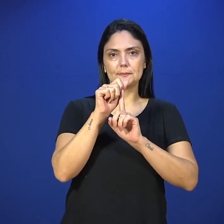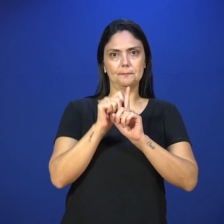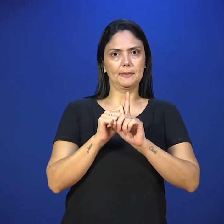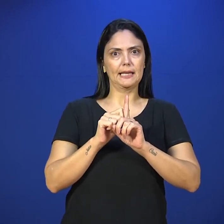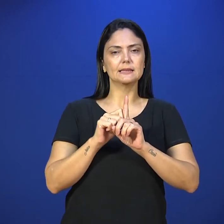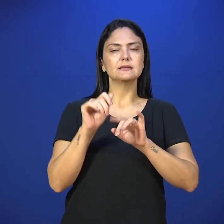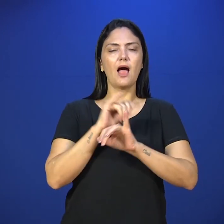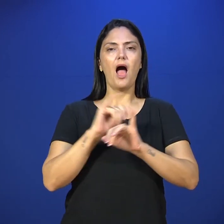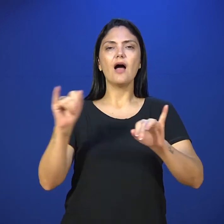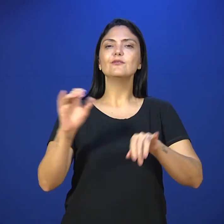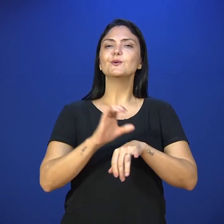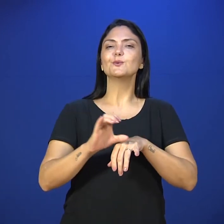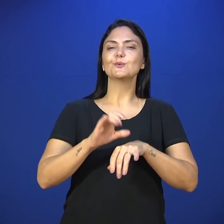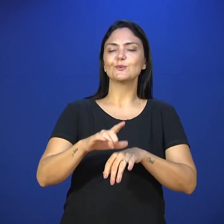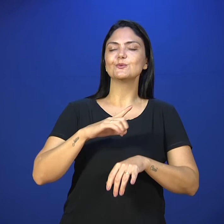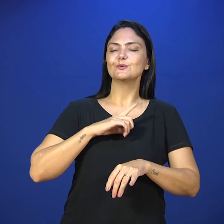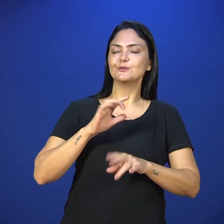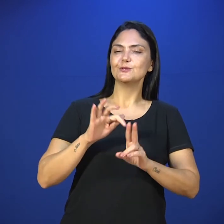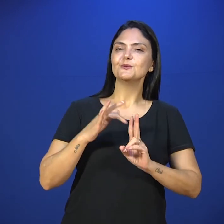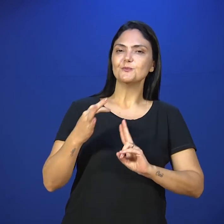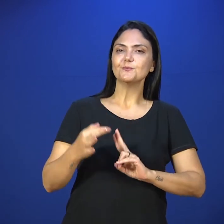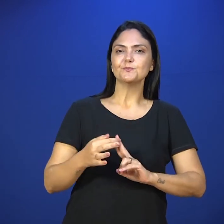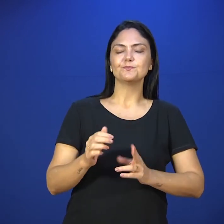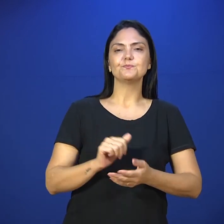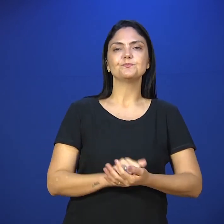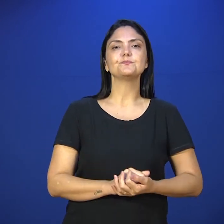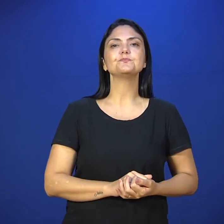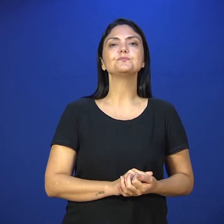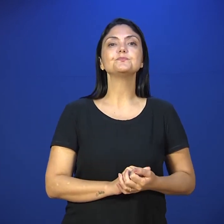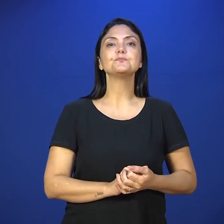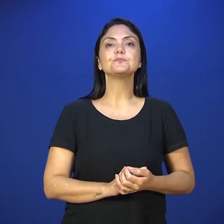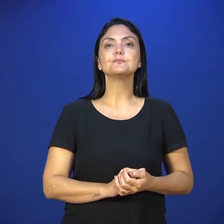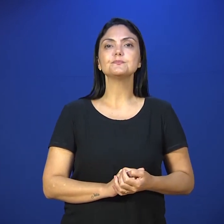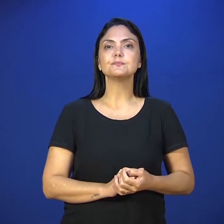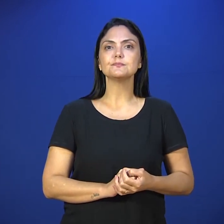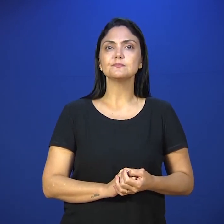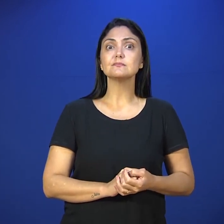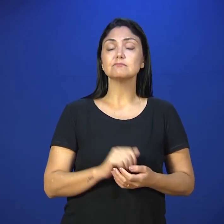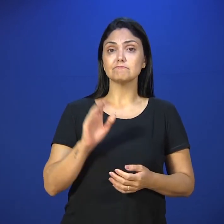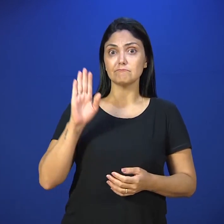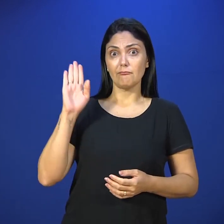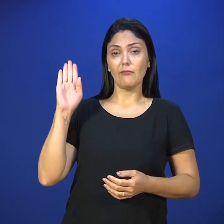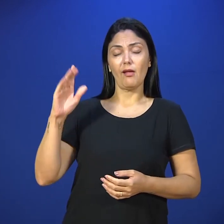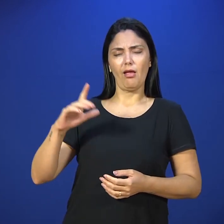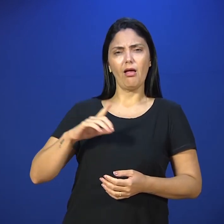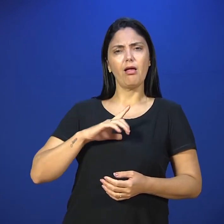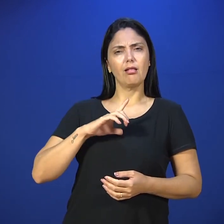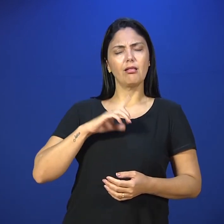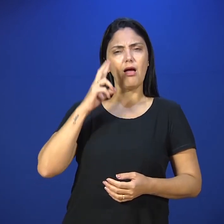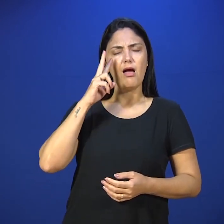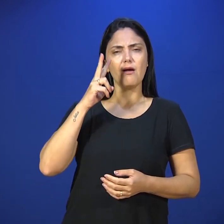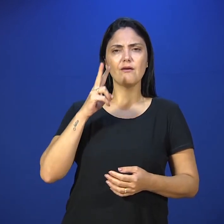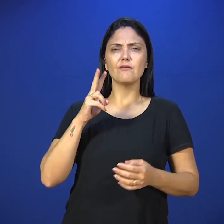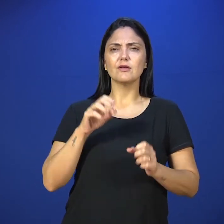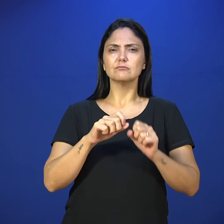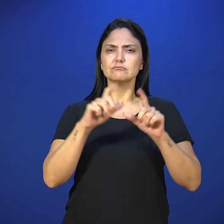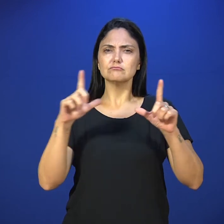informações dos cursos ofertados pelo Unifoa. 7.2. O candidato tem direito a acesso,